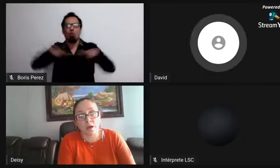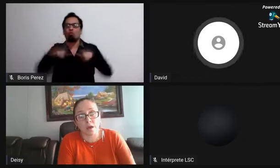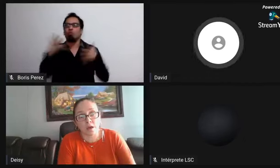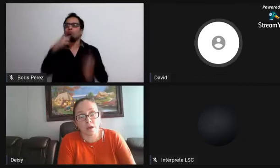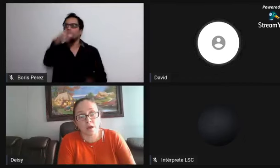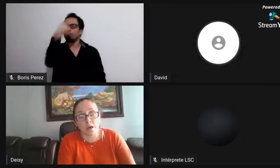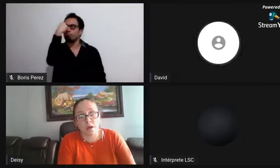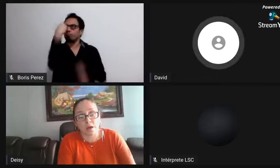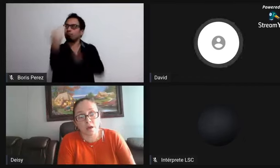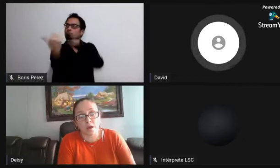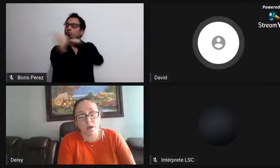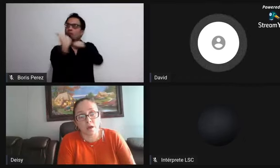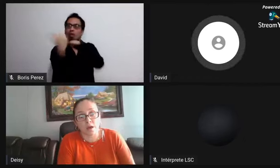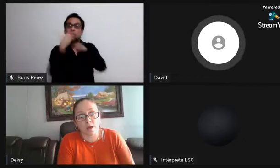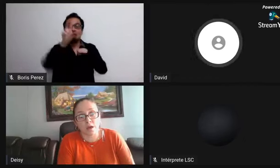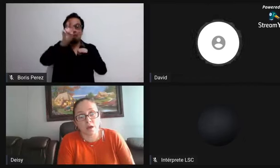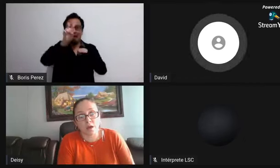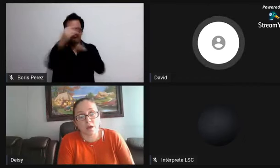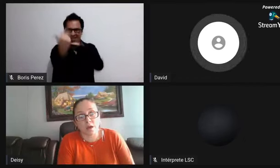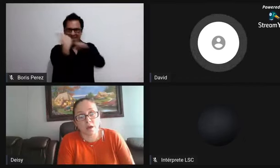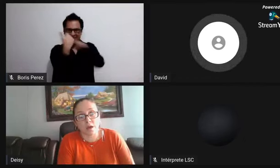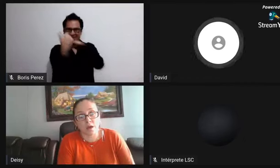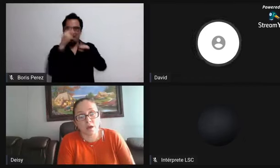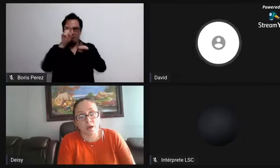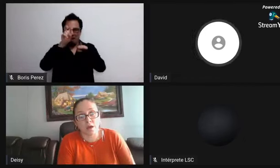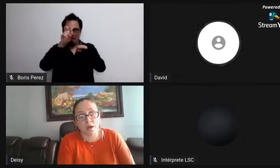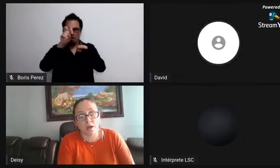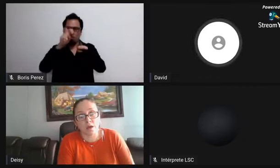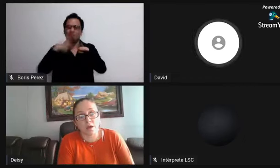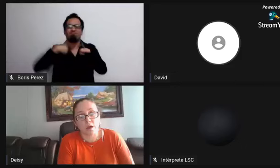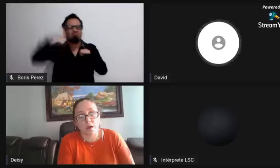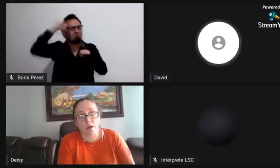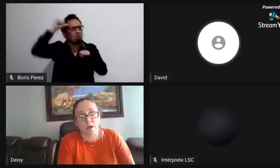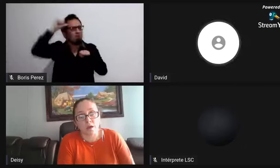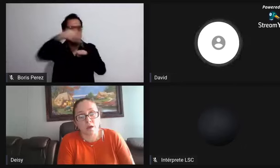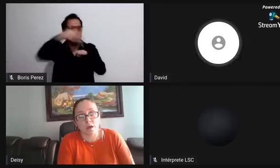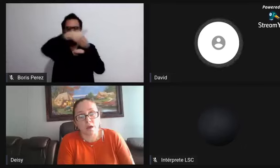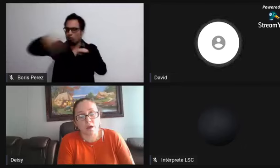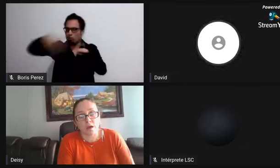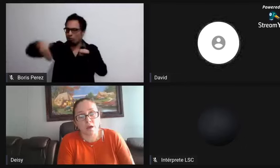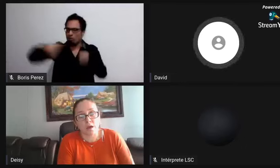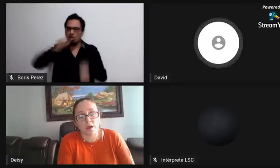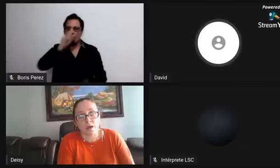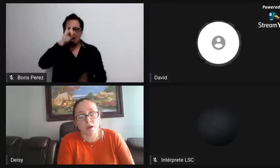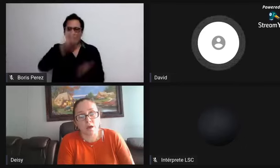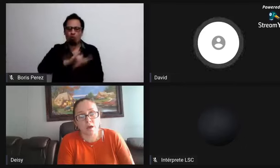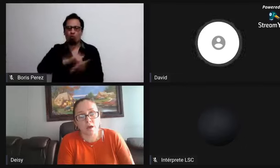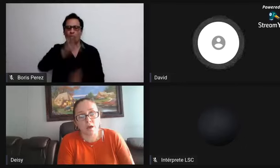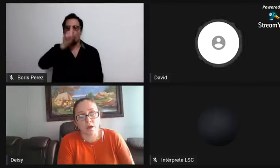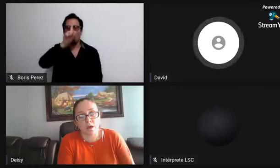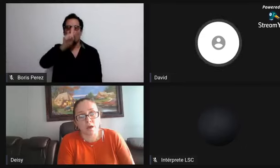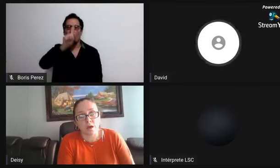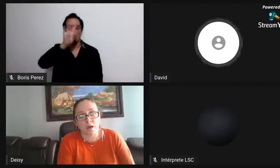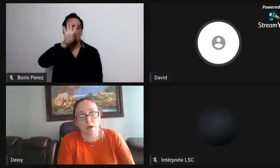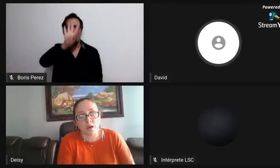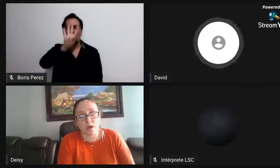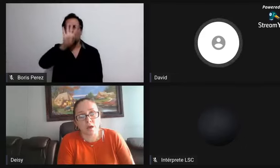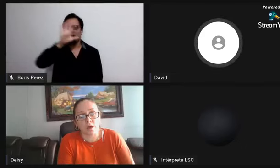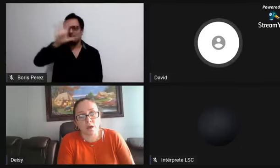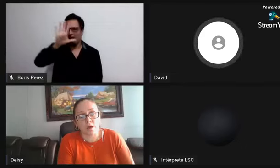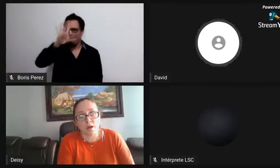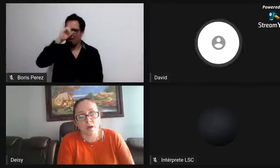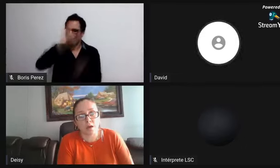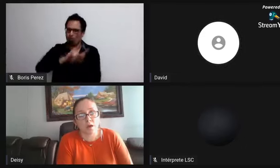Allí hay una casa dedicada a algunos elementos del comandante Francisco de